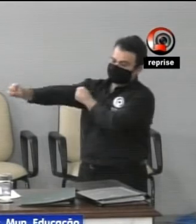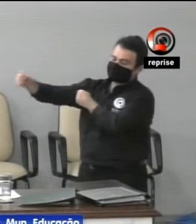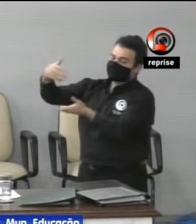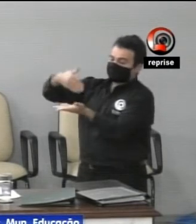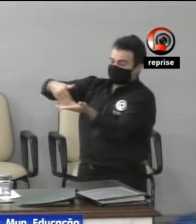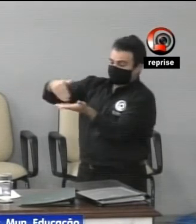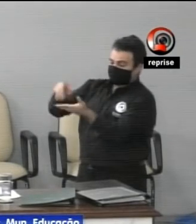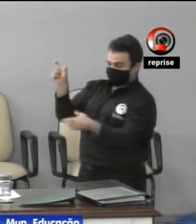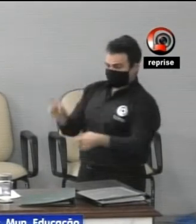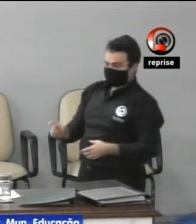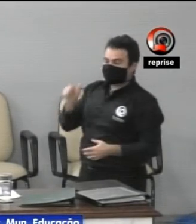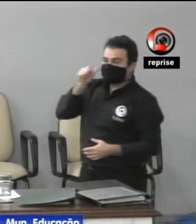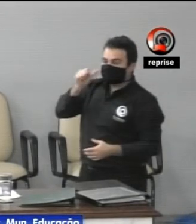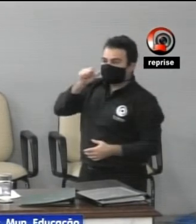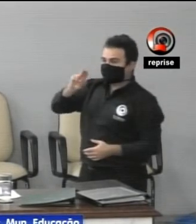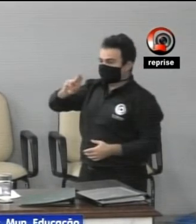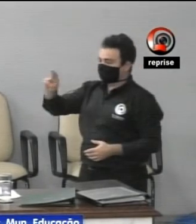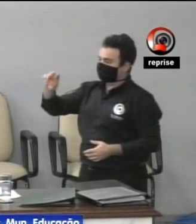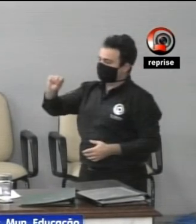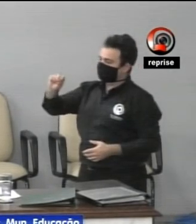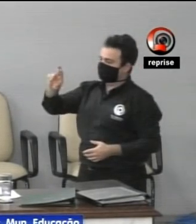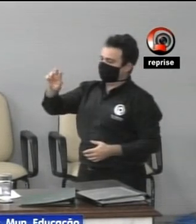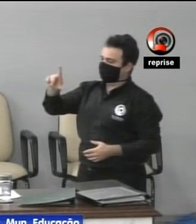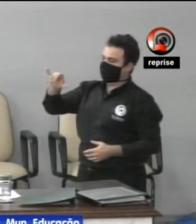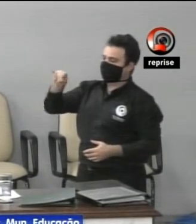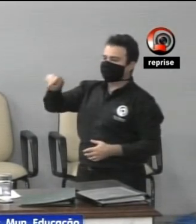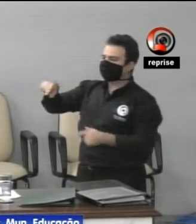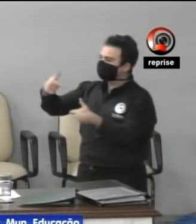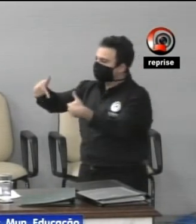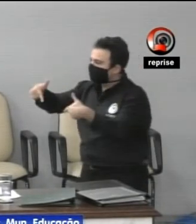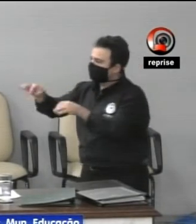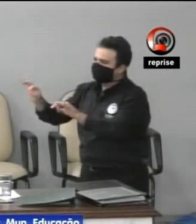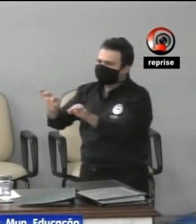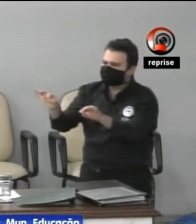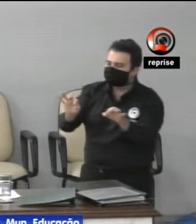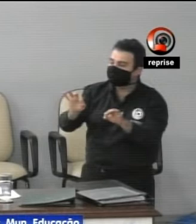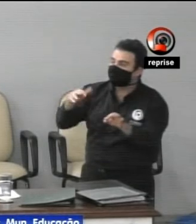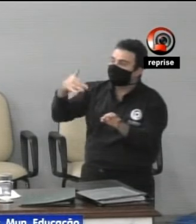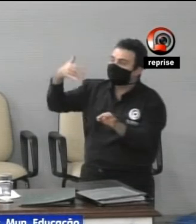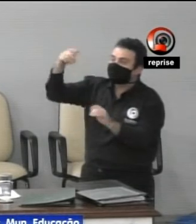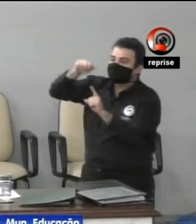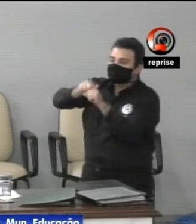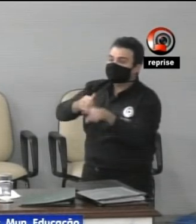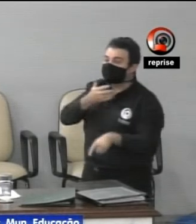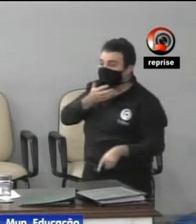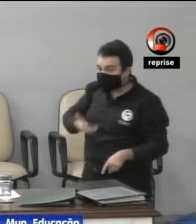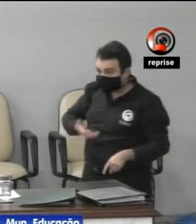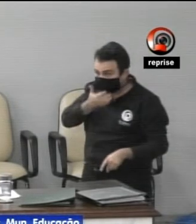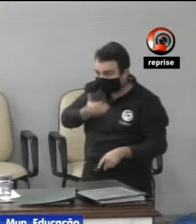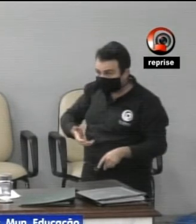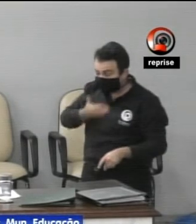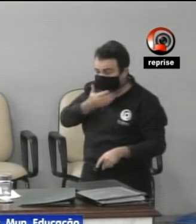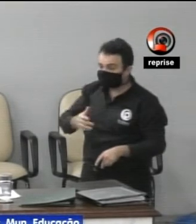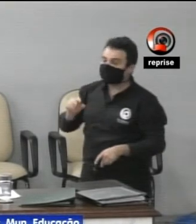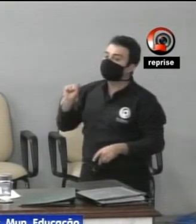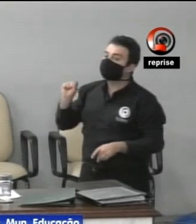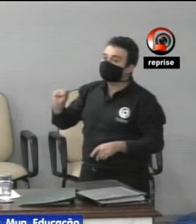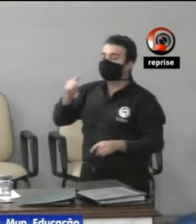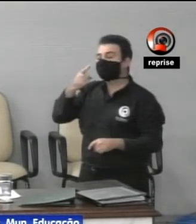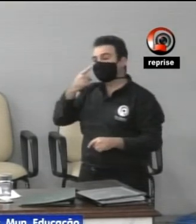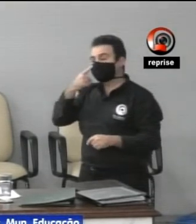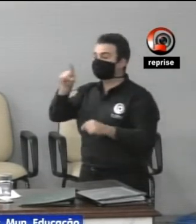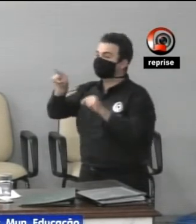ela já vinha se preocupando com isso, tanto que, no final do ano, ela solta uma tomada de preço para a gente fazer a contratação